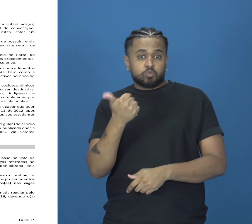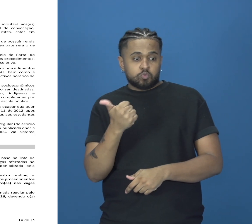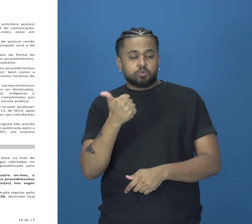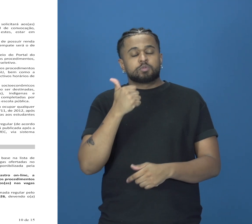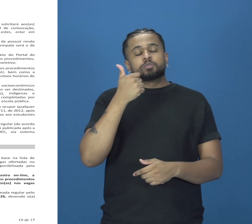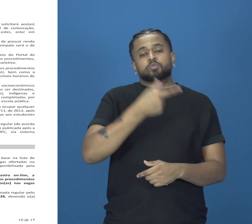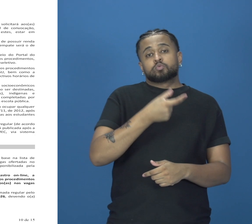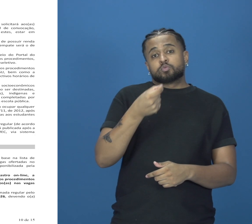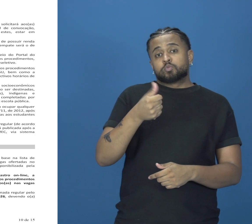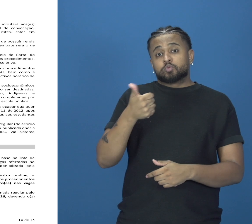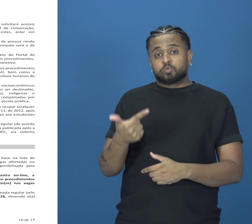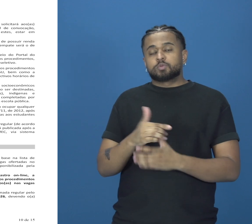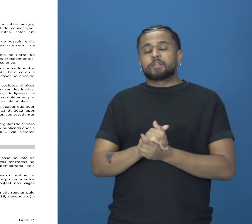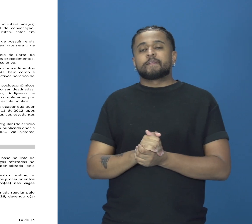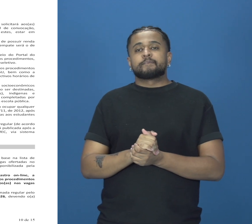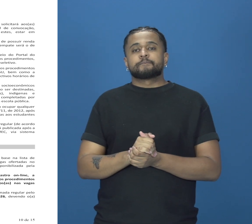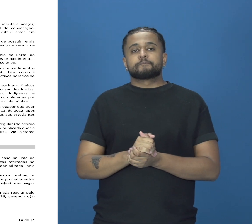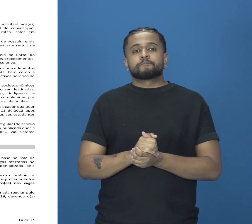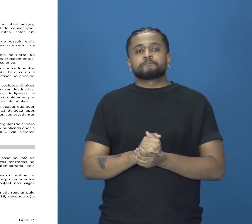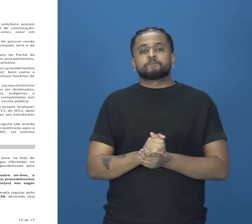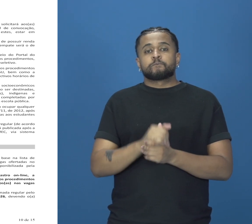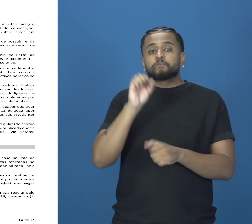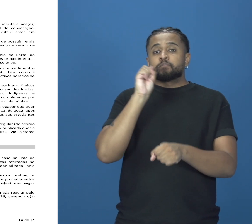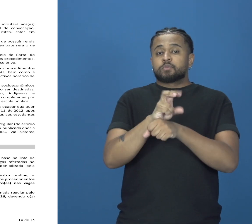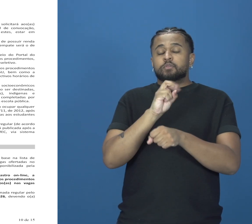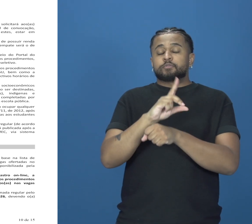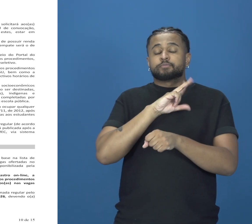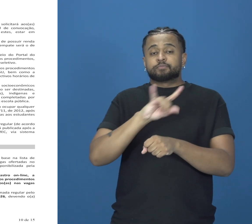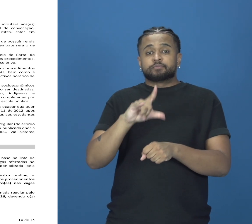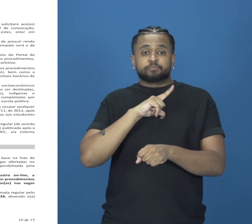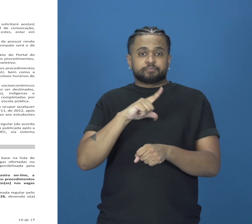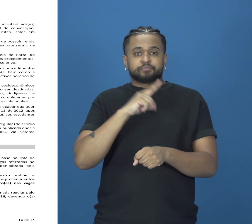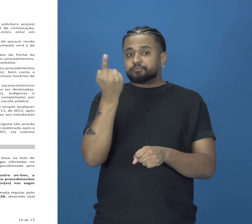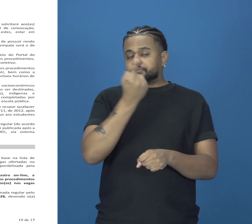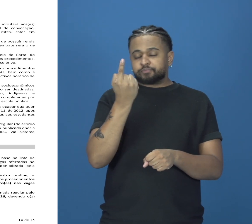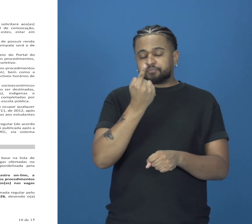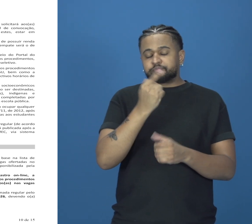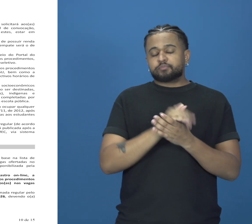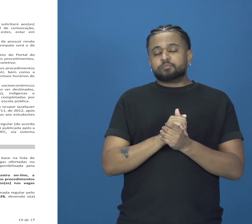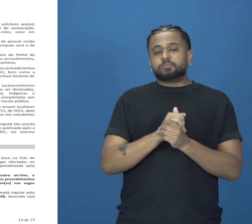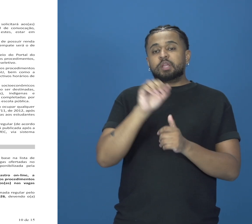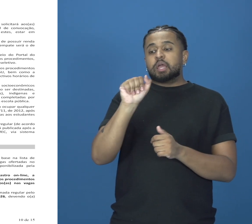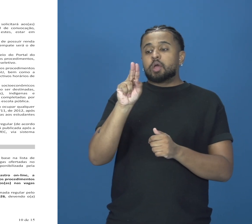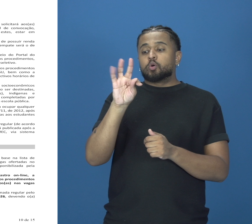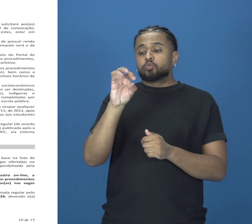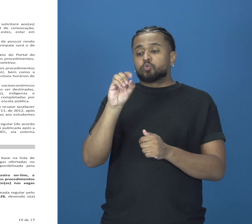12.711 de 2012, as remanescentes deverão ser destinadas, primeiramente,